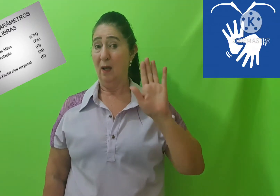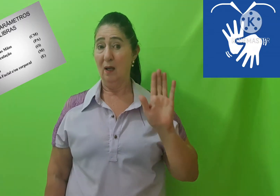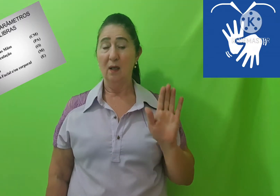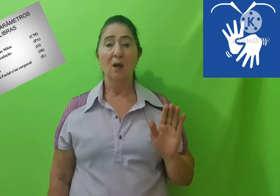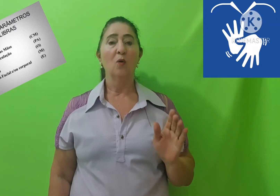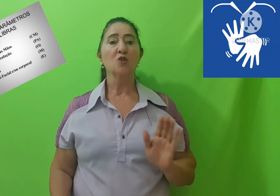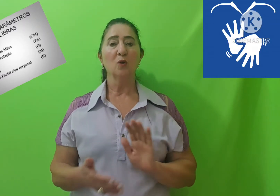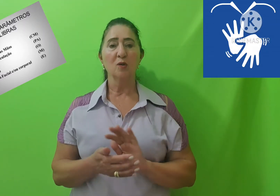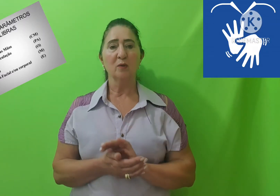Olá, hoje o nosso